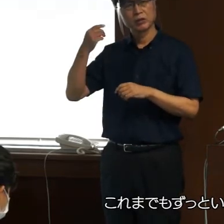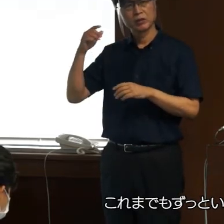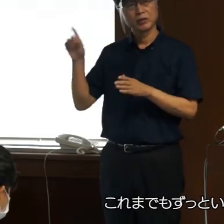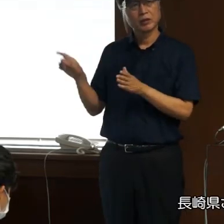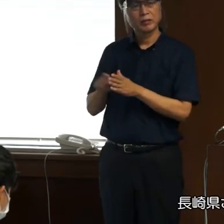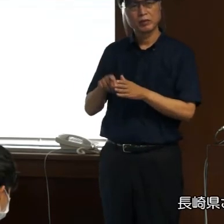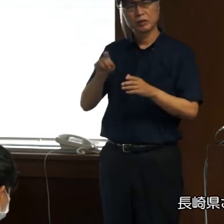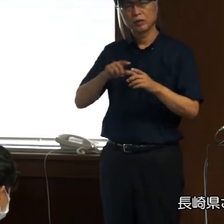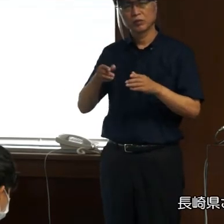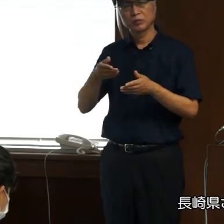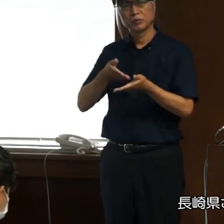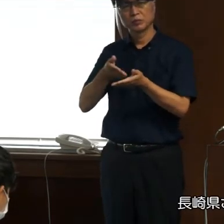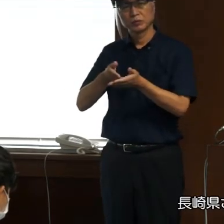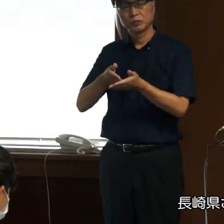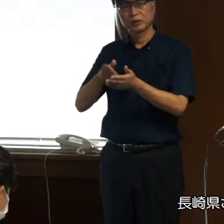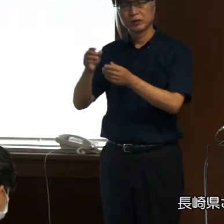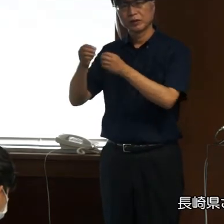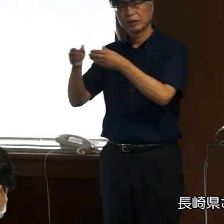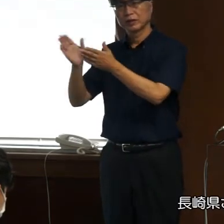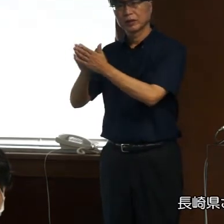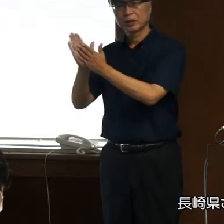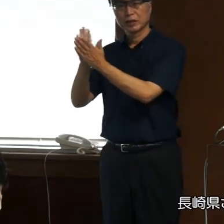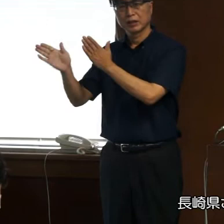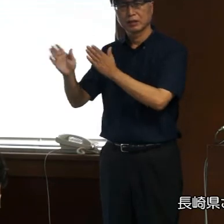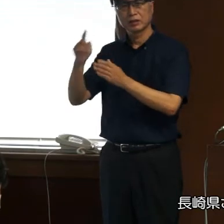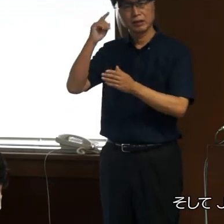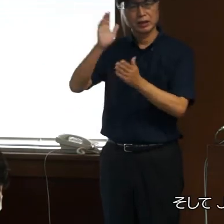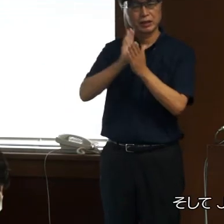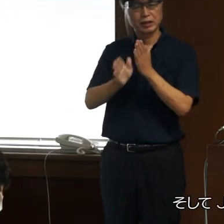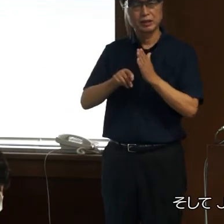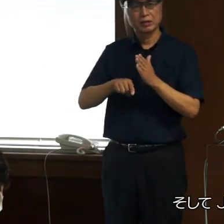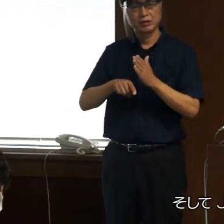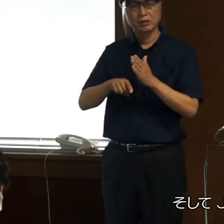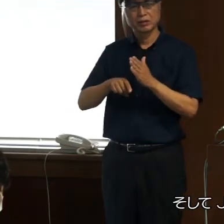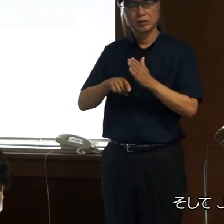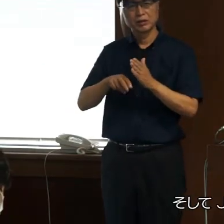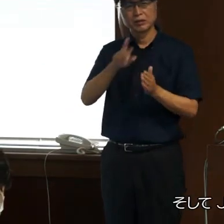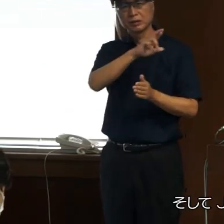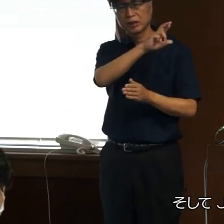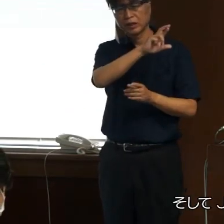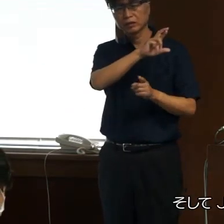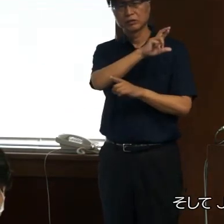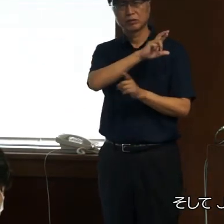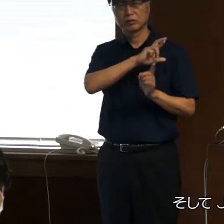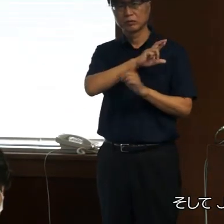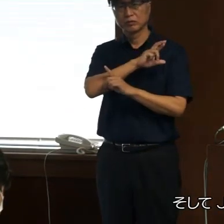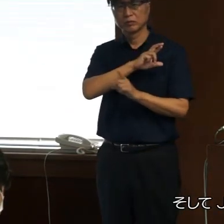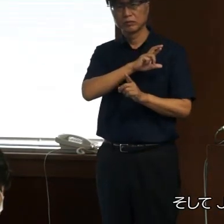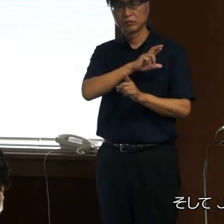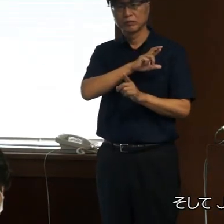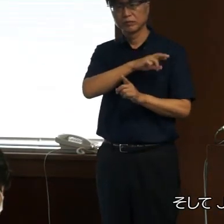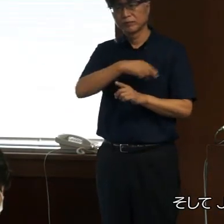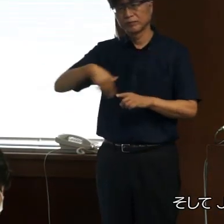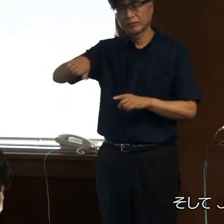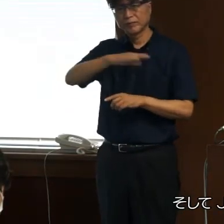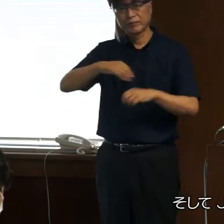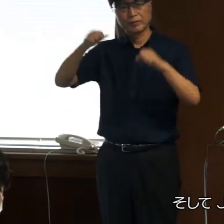のは長崎県さんと佐賀県とそして JR が合意を